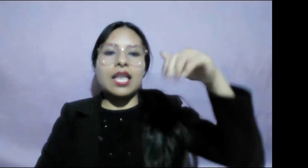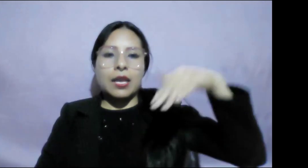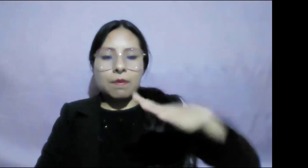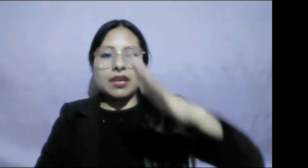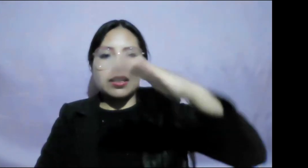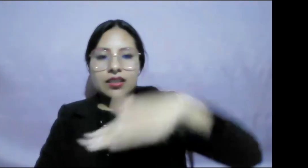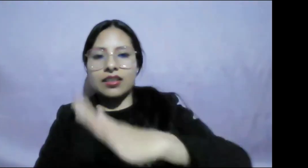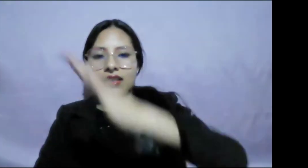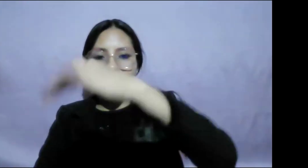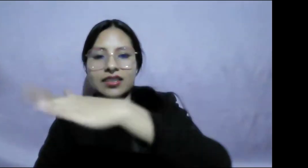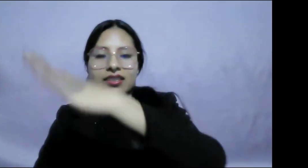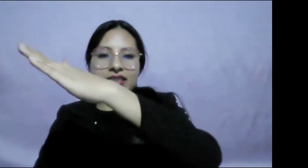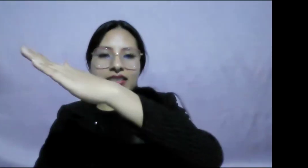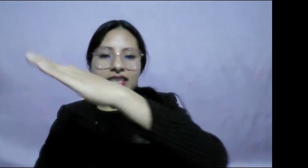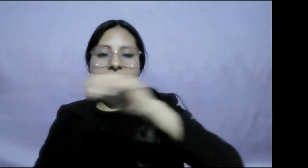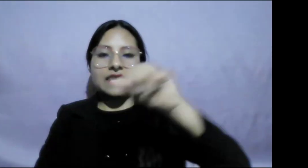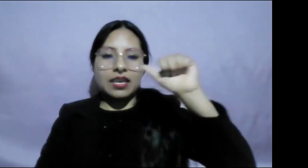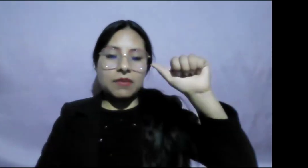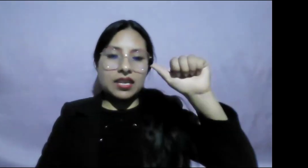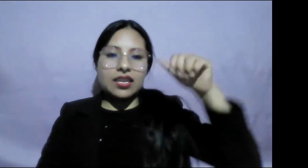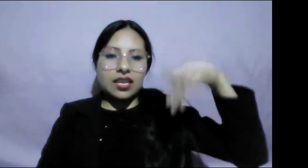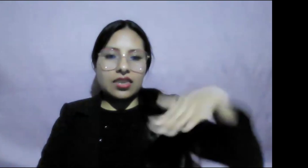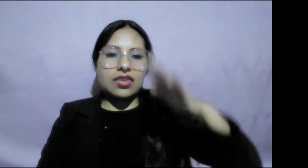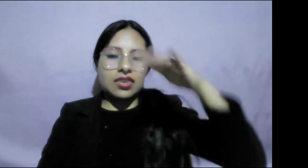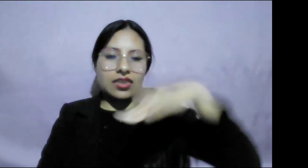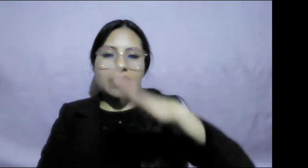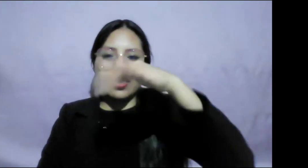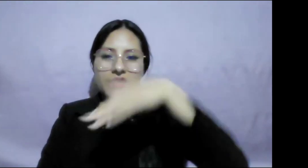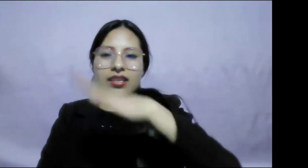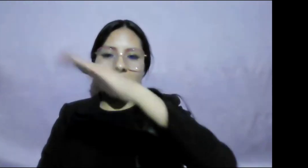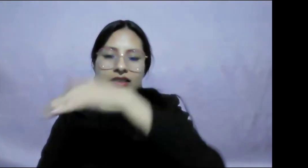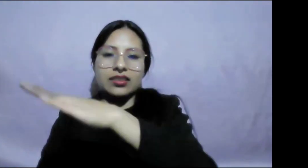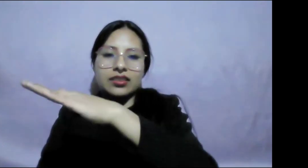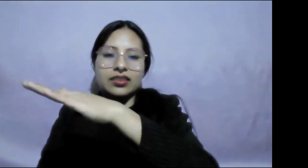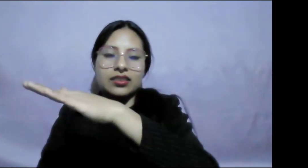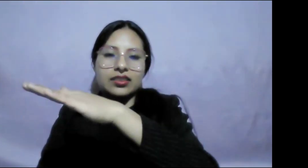amazonas configuramos la letra a y luego de manera